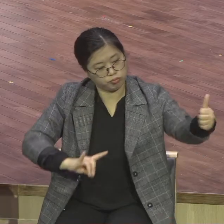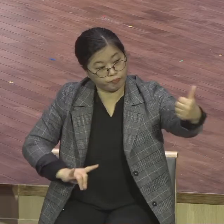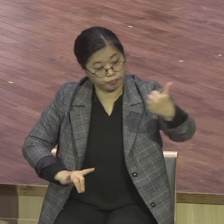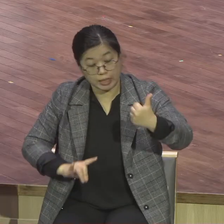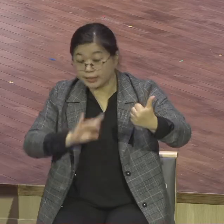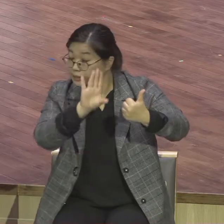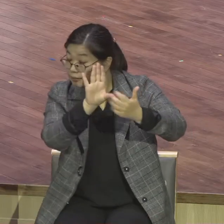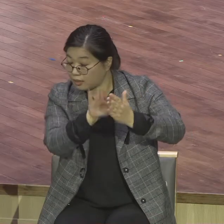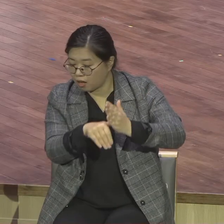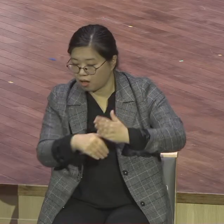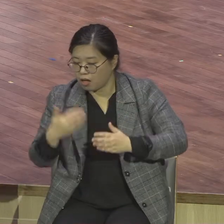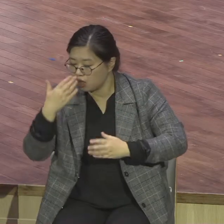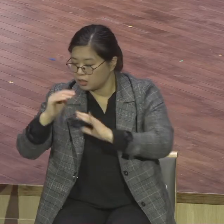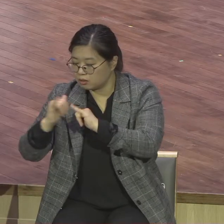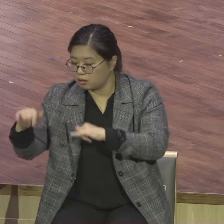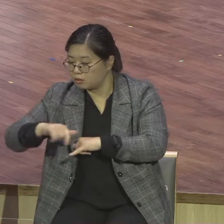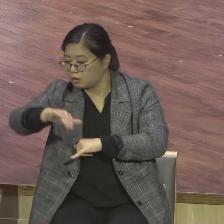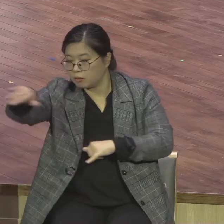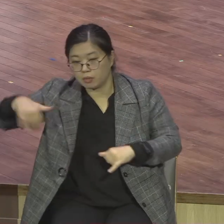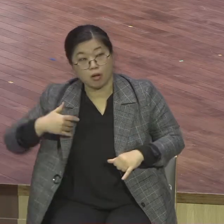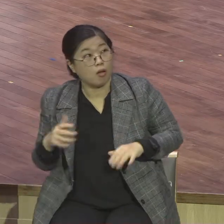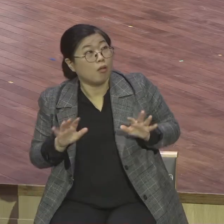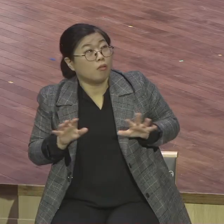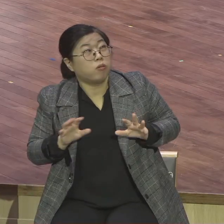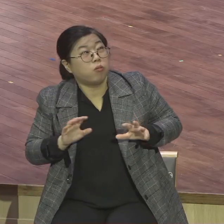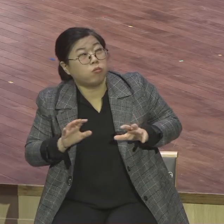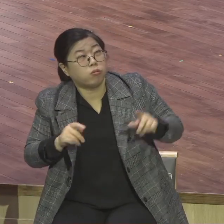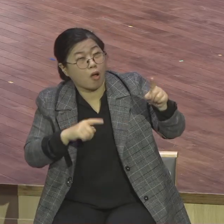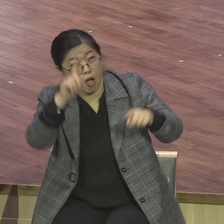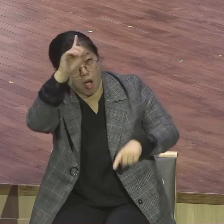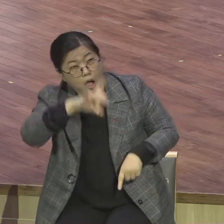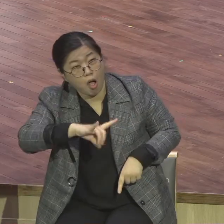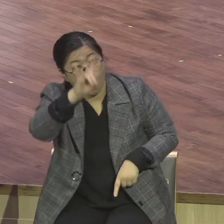걸음도 믿음의 전진을 하지 못하고 벌벌벌 떨고 있었어요.